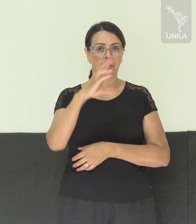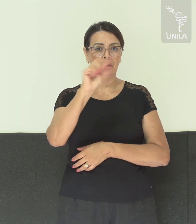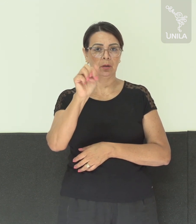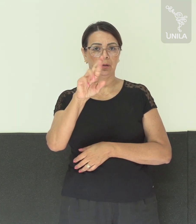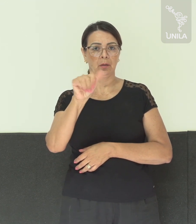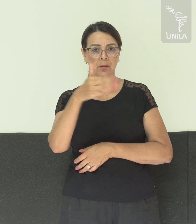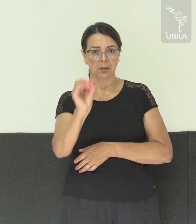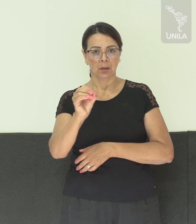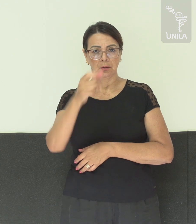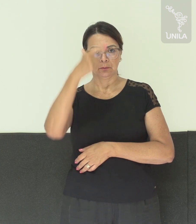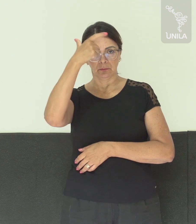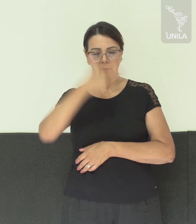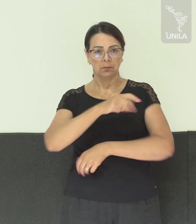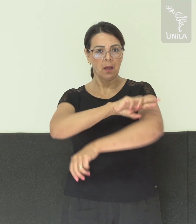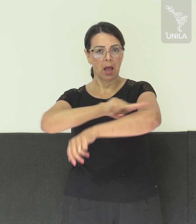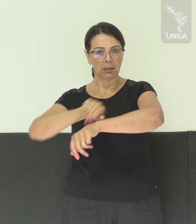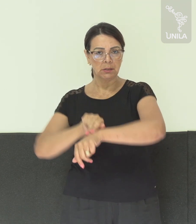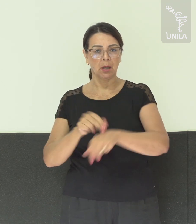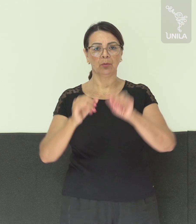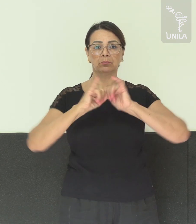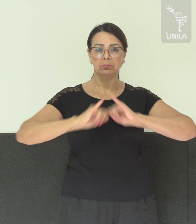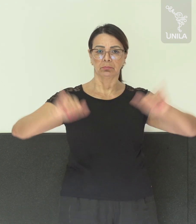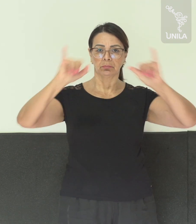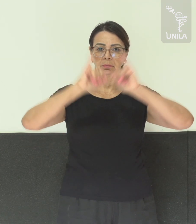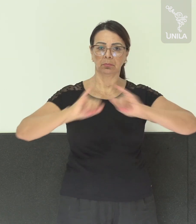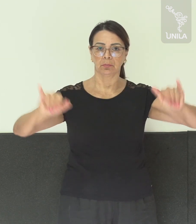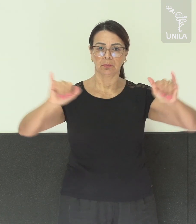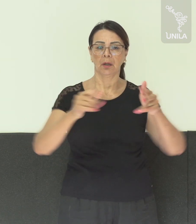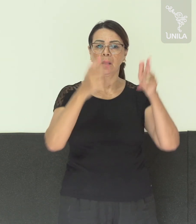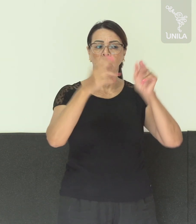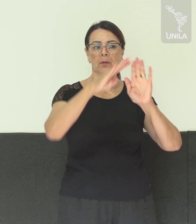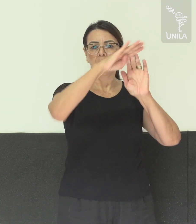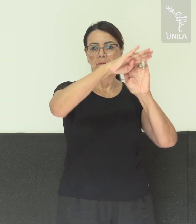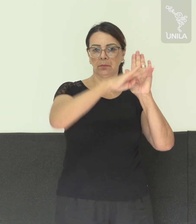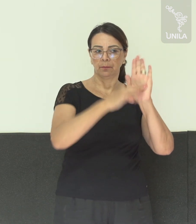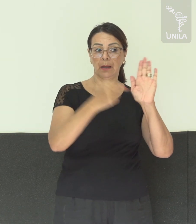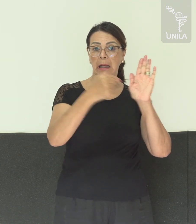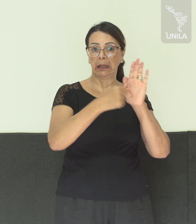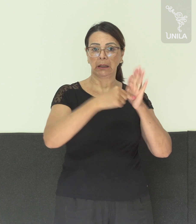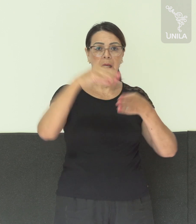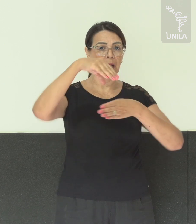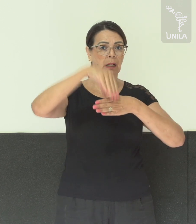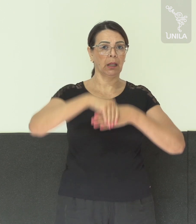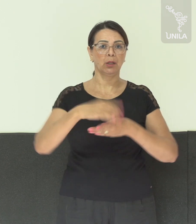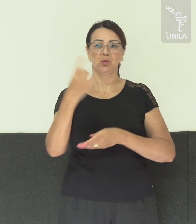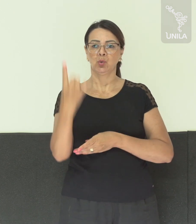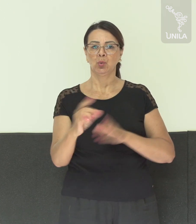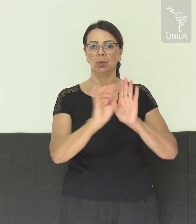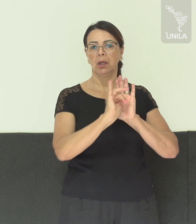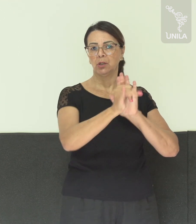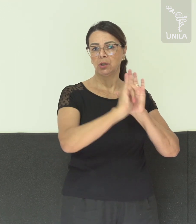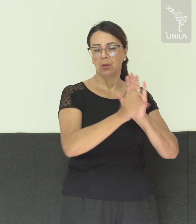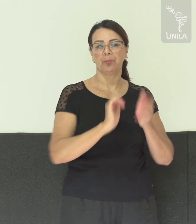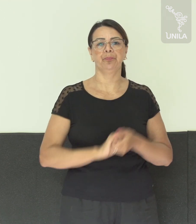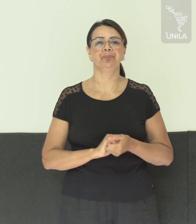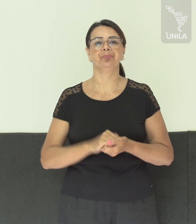étnico-racial será divulgado e publicado de acordo com o cronograma elencado no anexo 1 do presente edital.